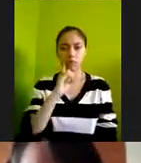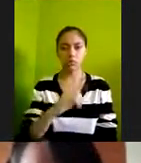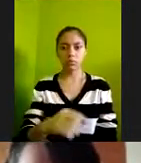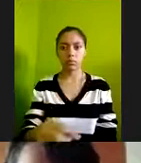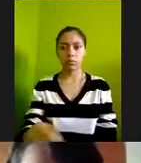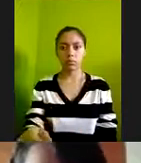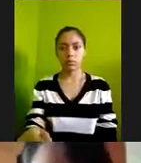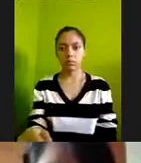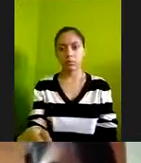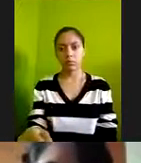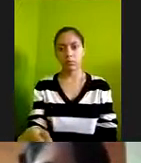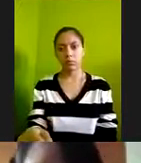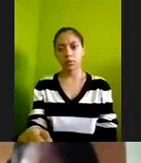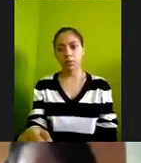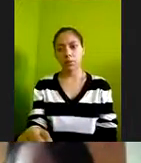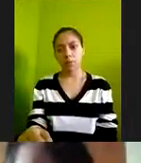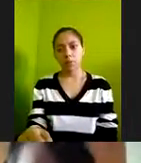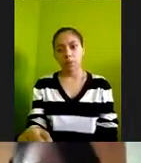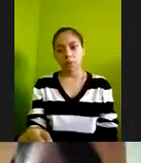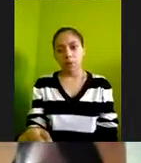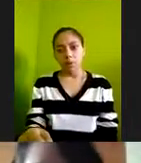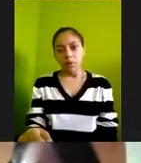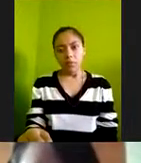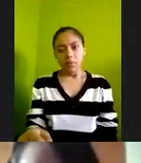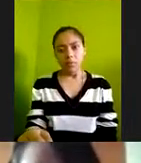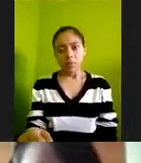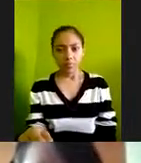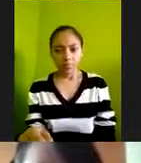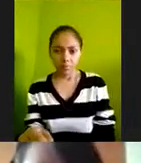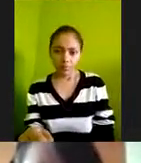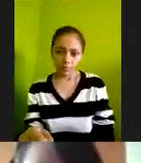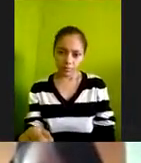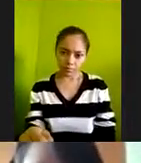Ellas. Está como muy sencillo esto de los pronombres personales, ¿ok?